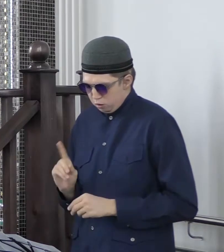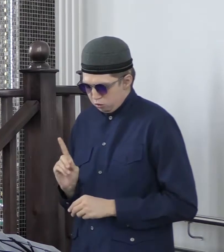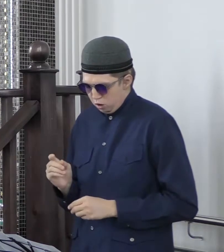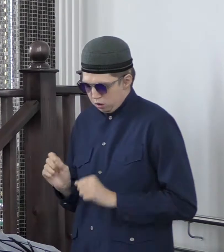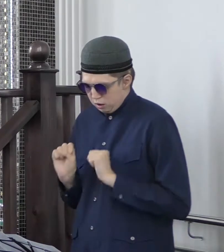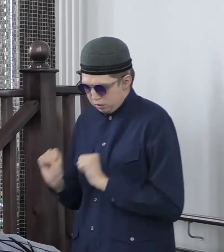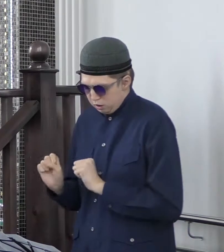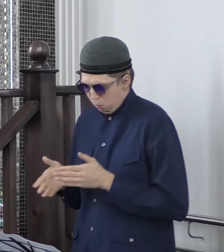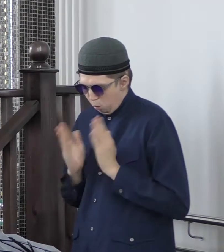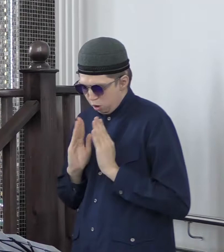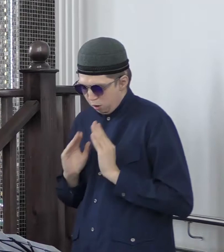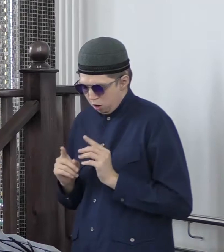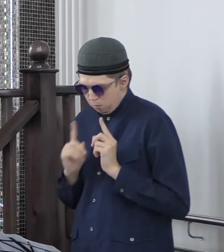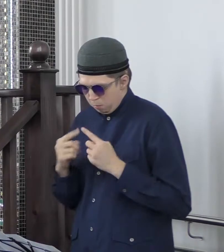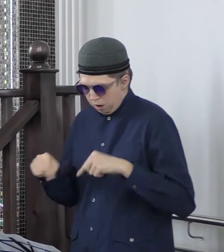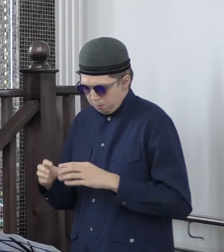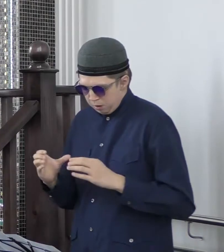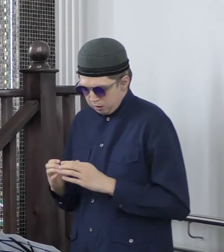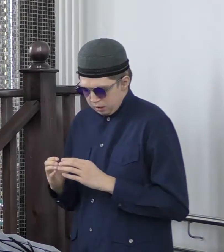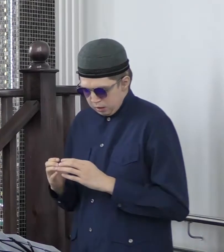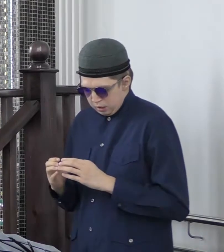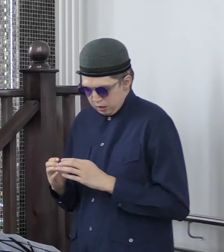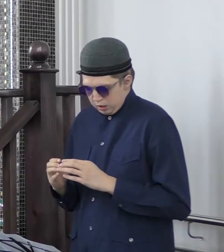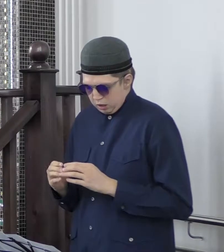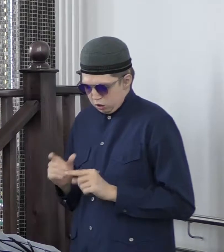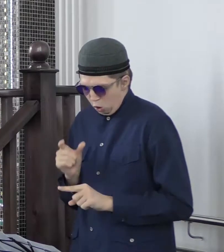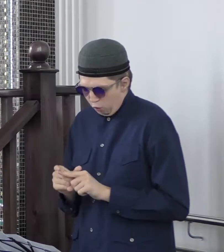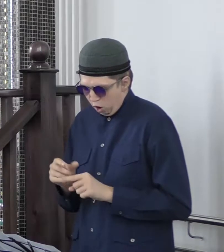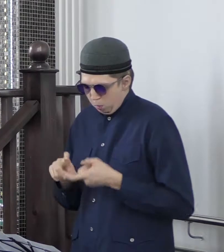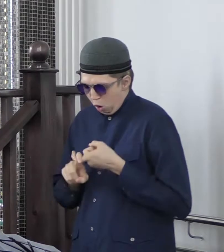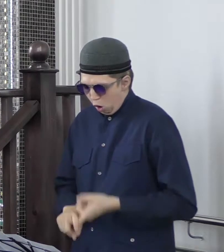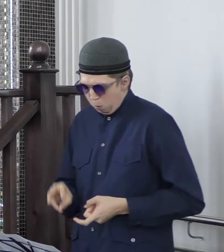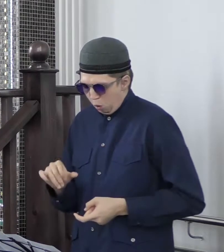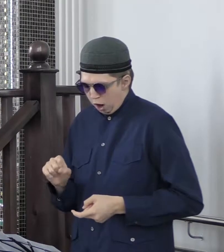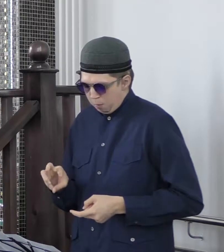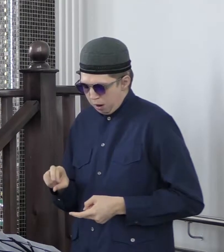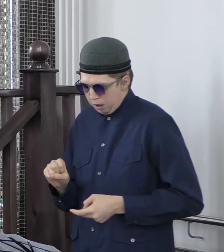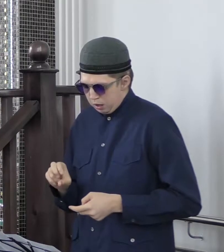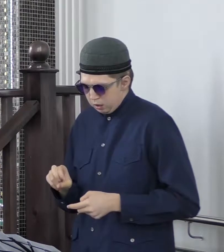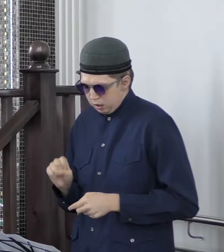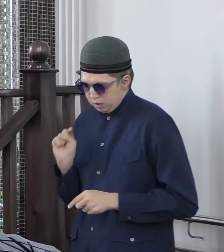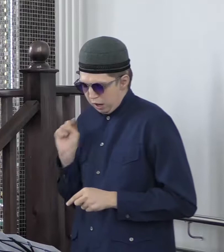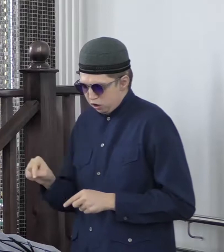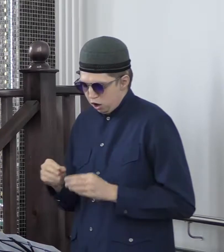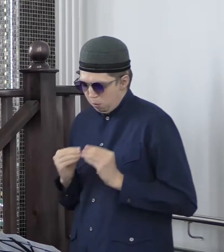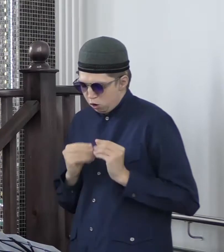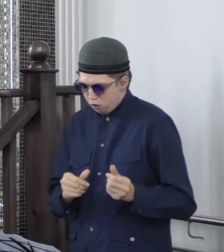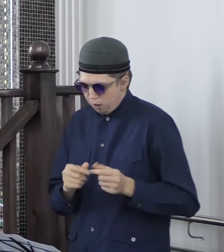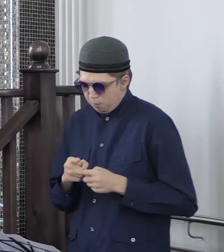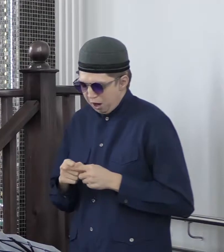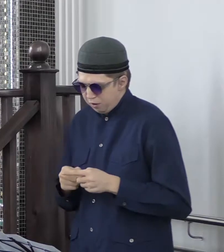يا أيها الذين آمنوا أبرشني منادى نداء نسأل بيتك الله